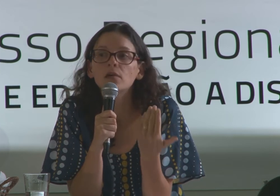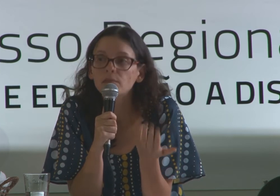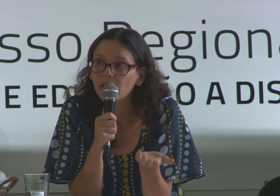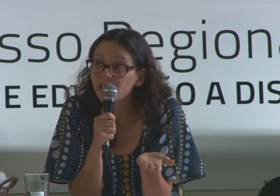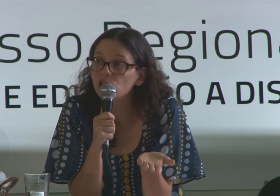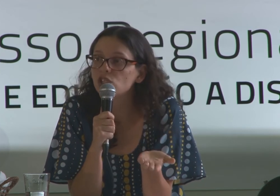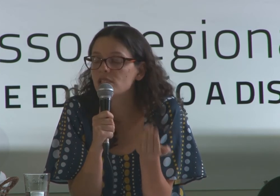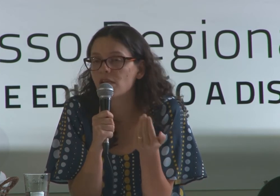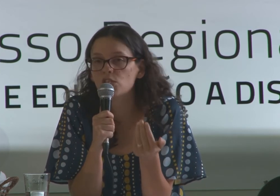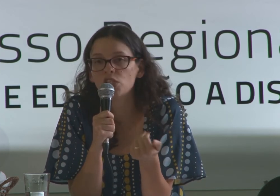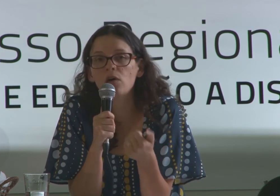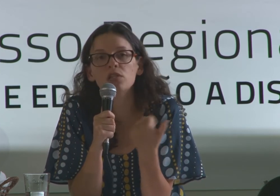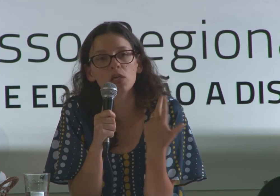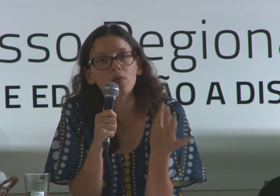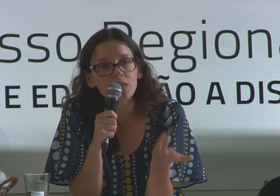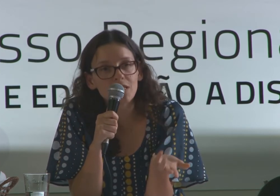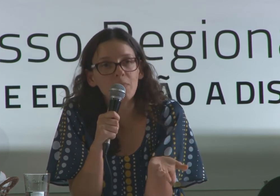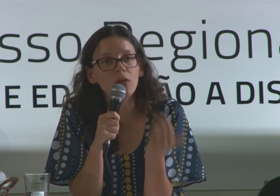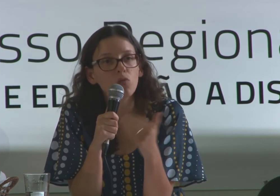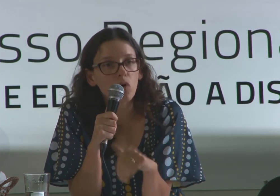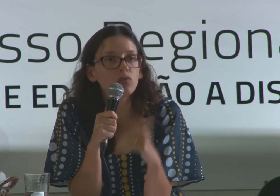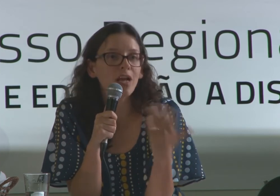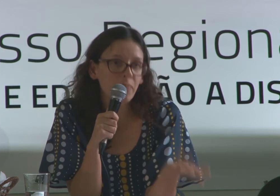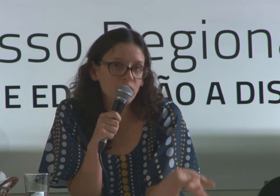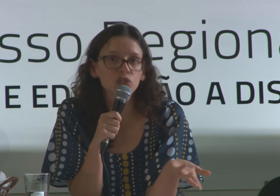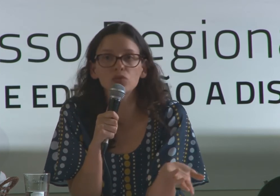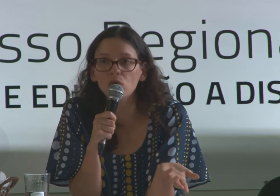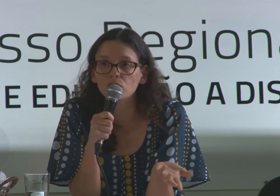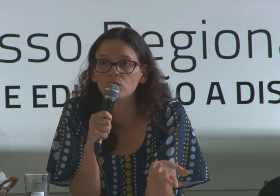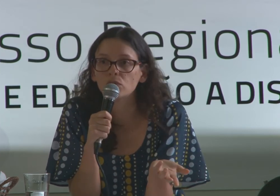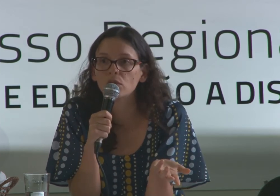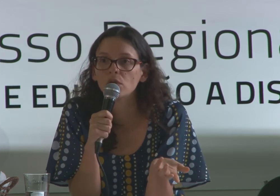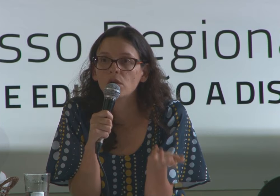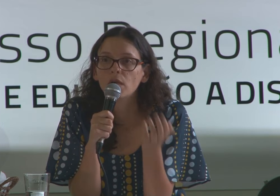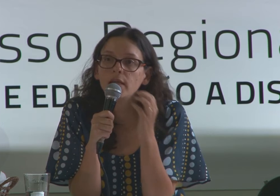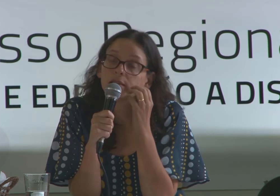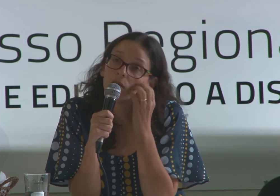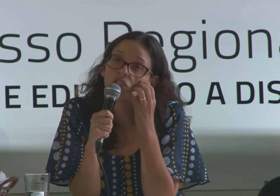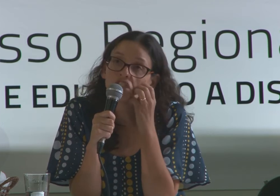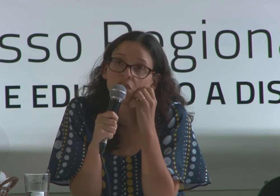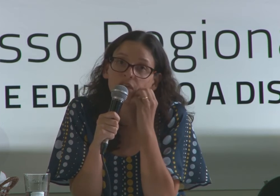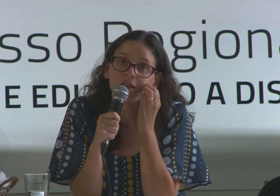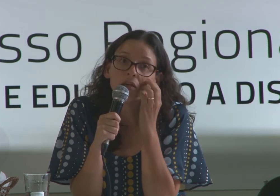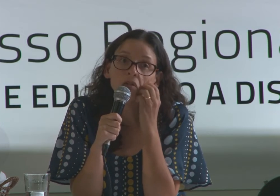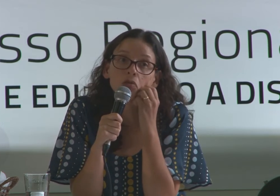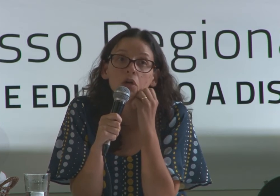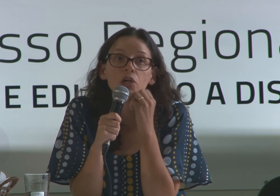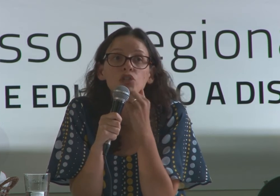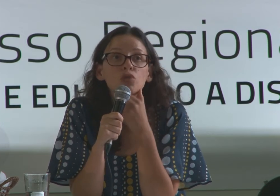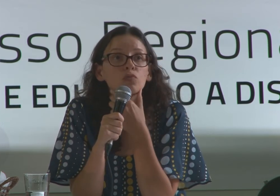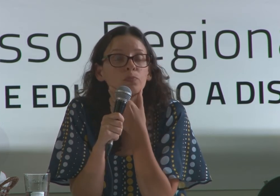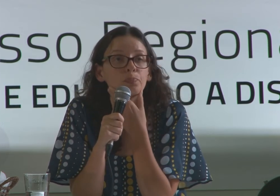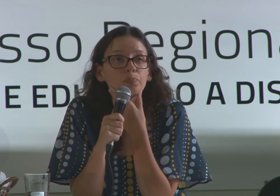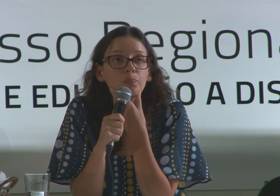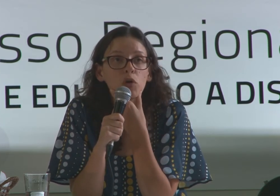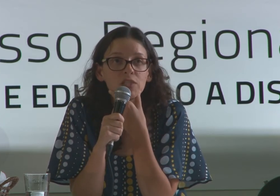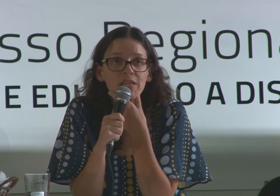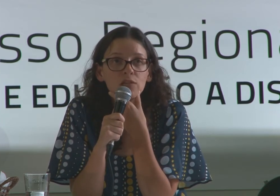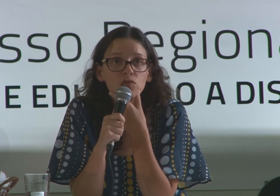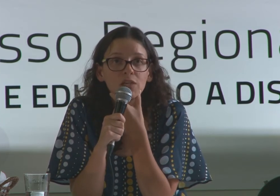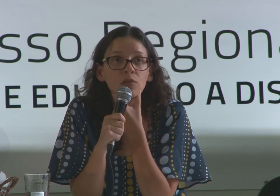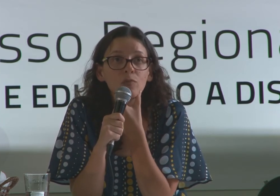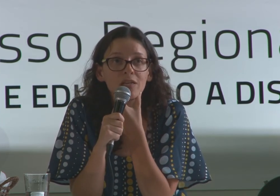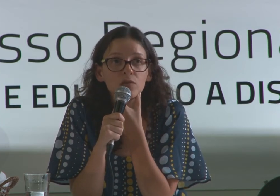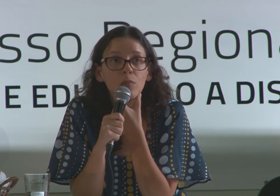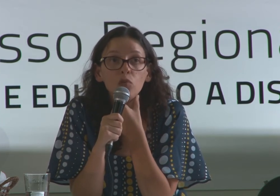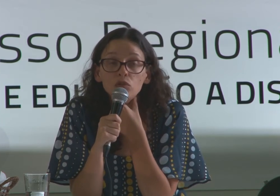vivência grande na sala de aula, sem conhecer bem o outro e a prática do outro. Então, a gente está falando de um